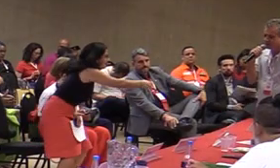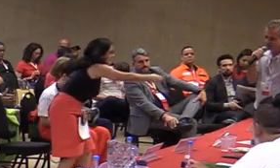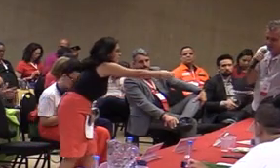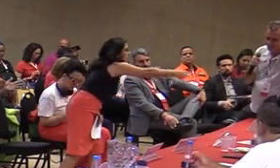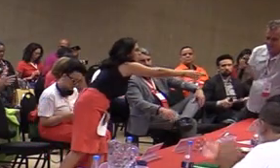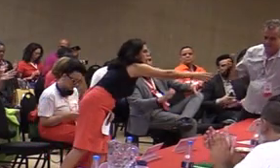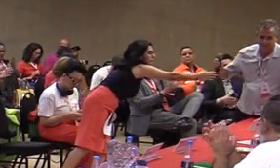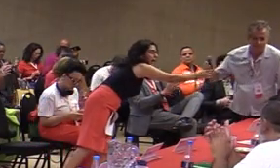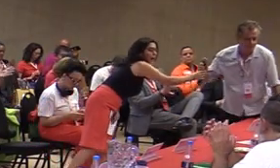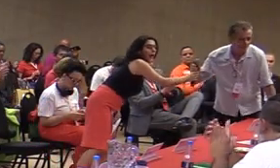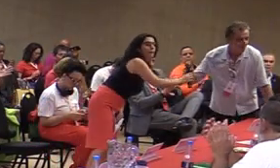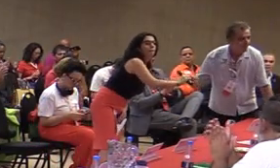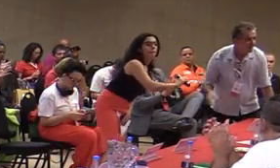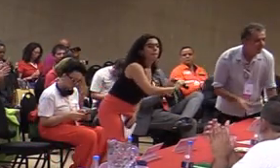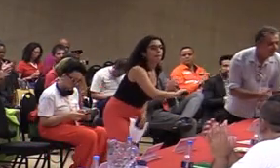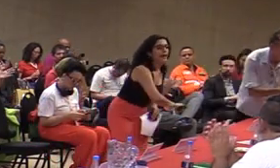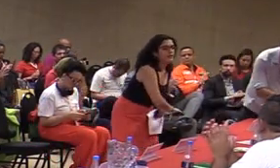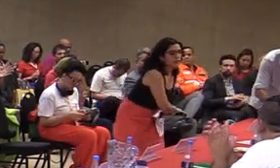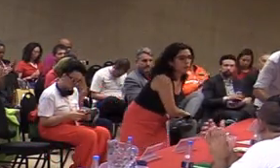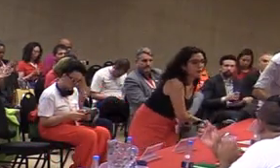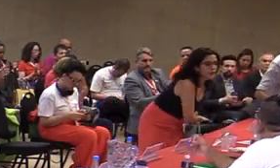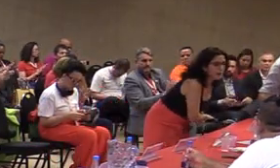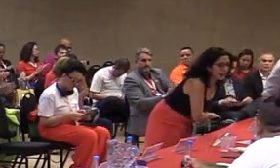todos e todas.